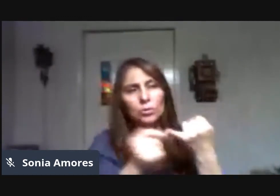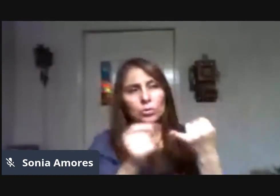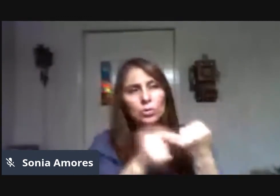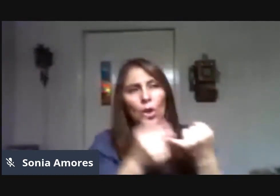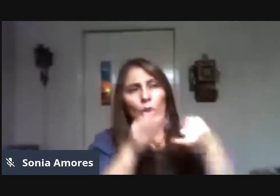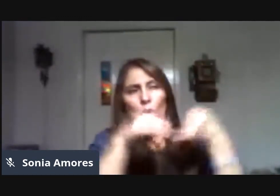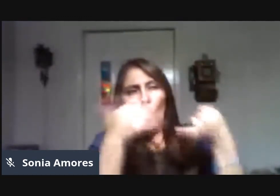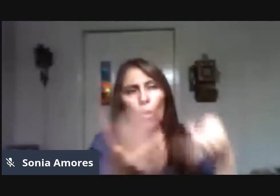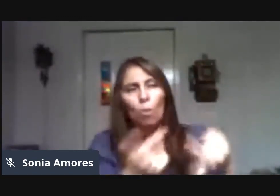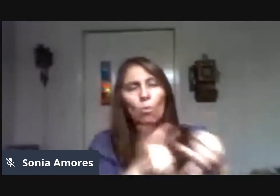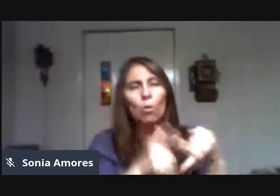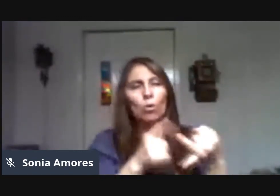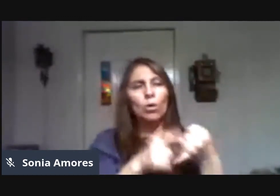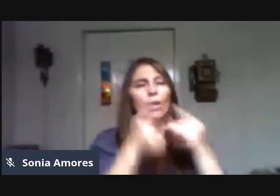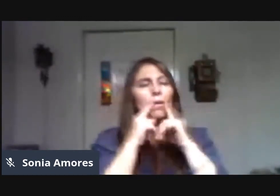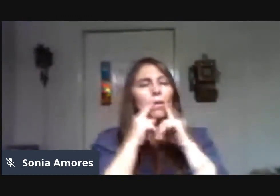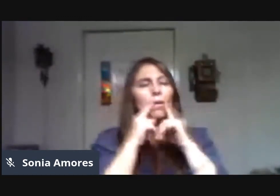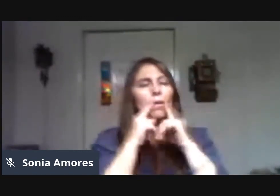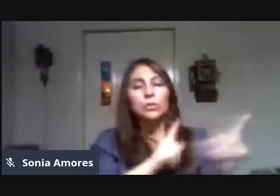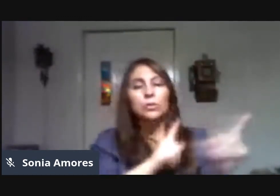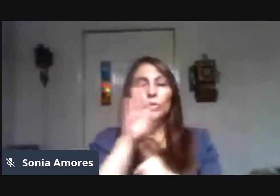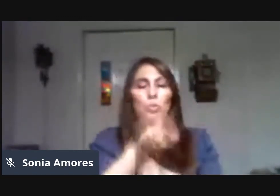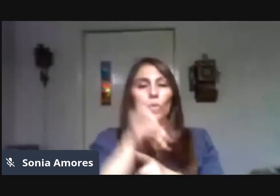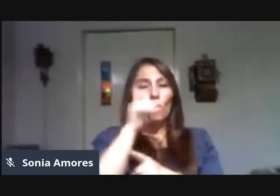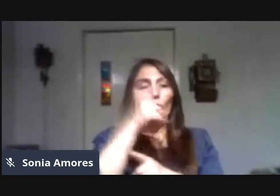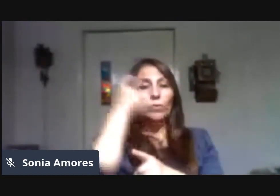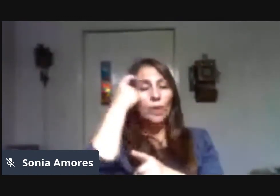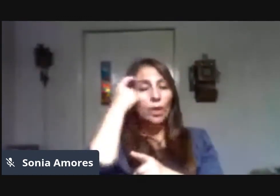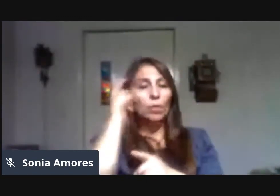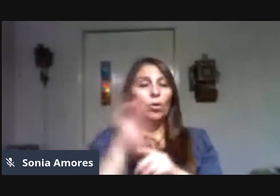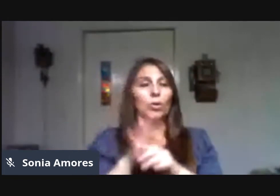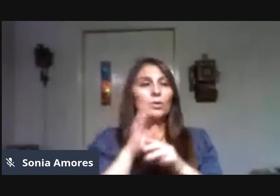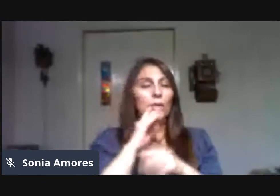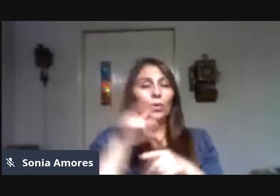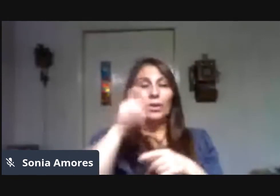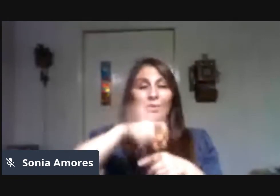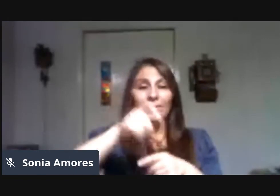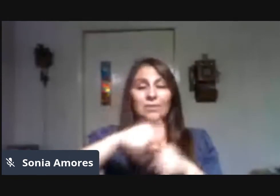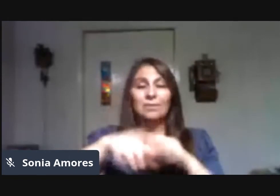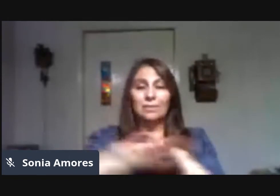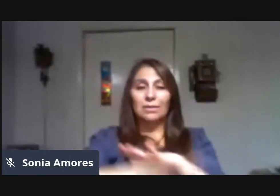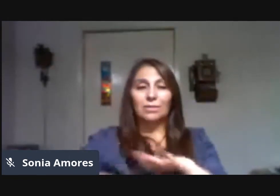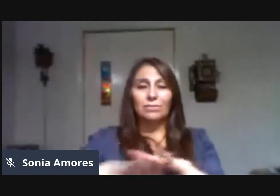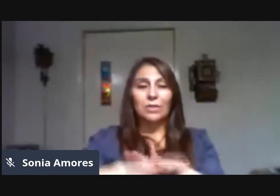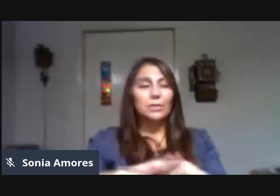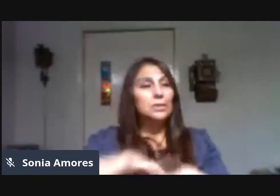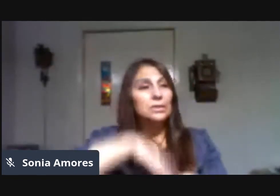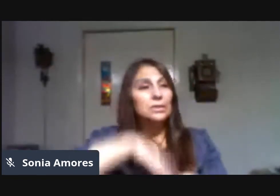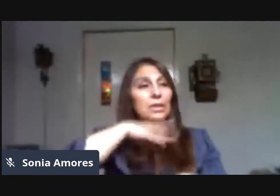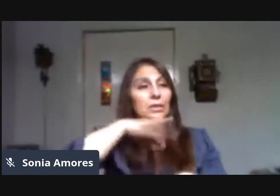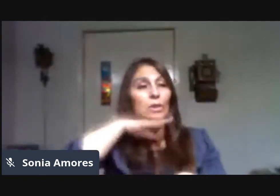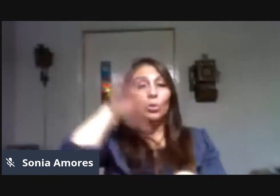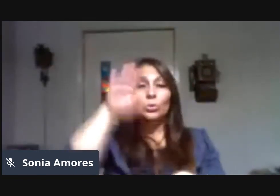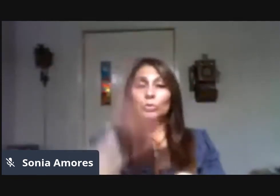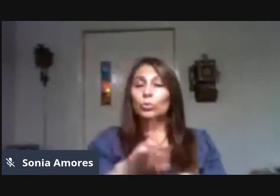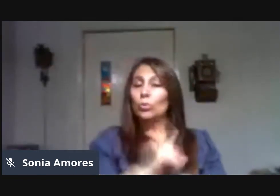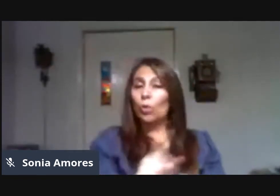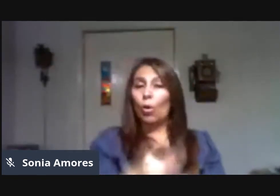gobierno alrededor del pleno y las necesidades básicas insatisfechas a través de las encuestas que hace el DANE.